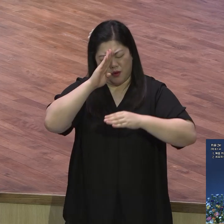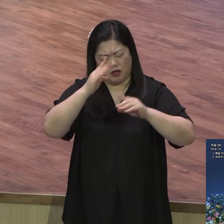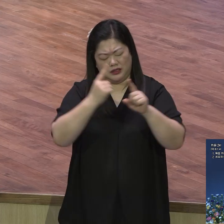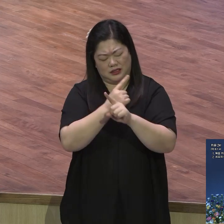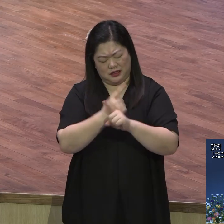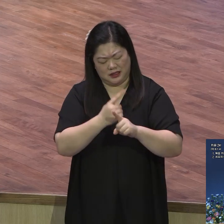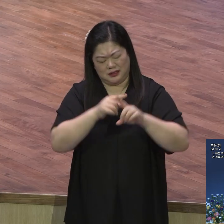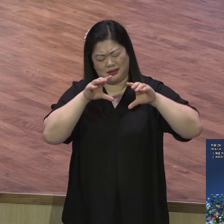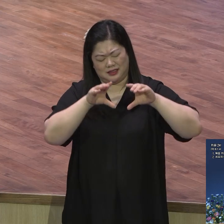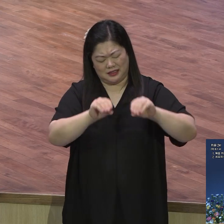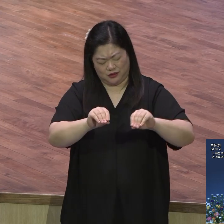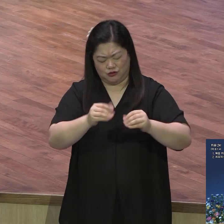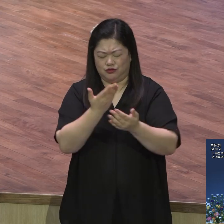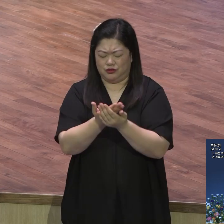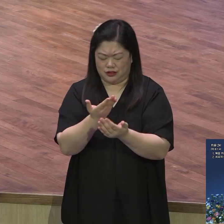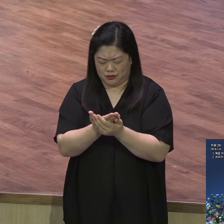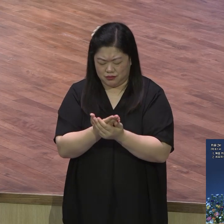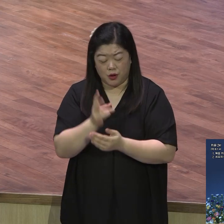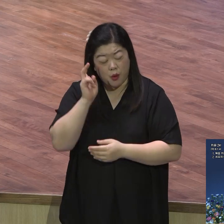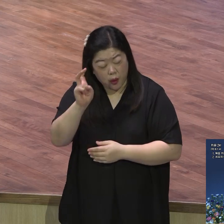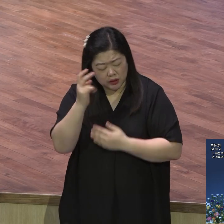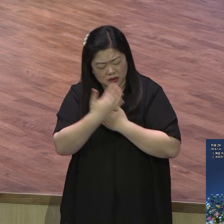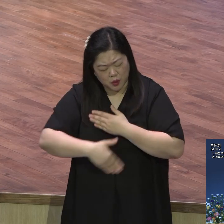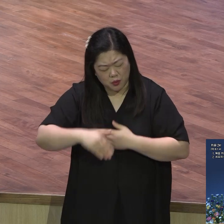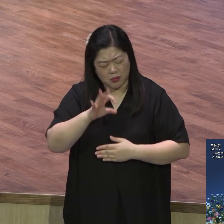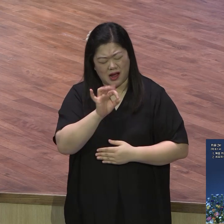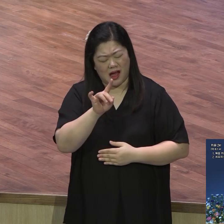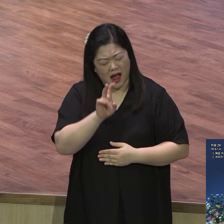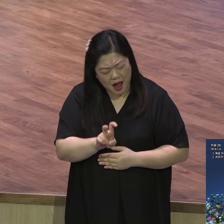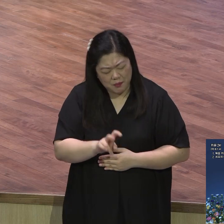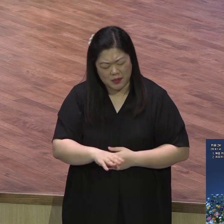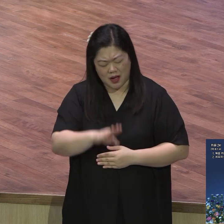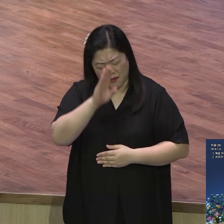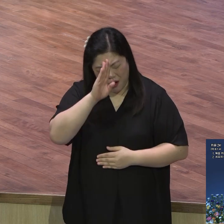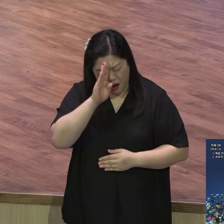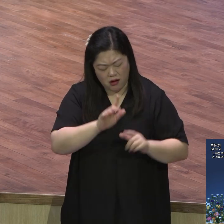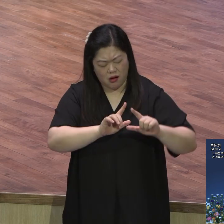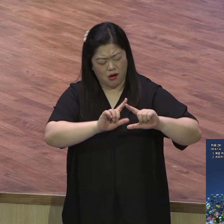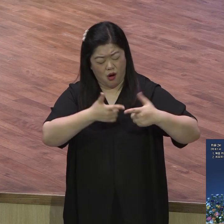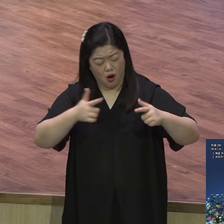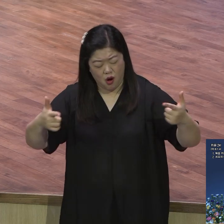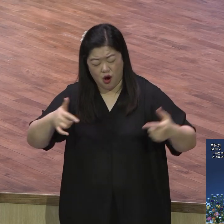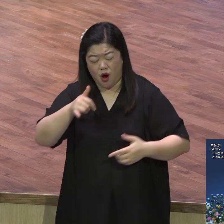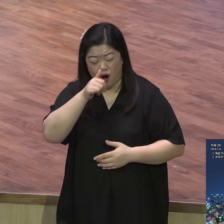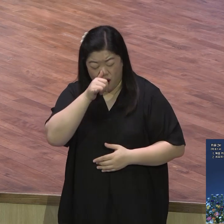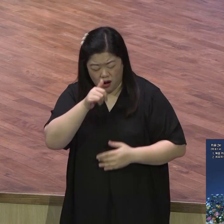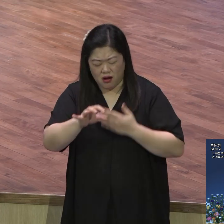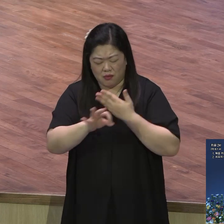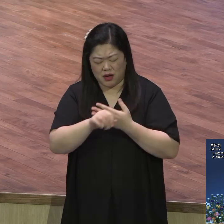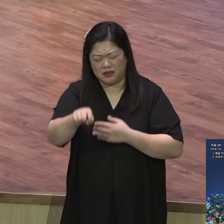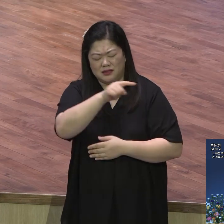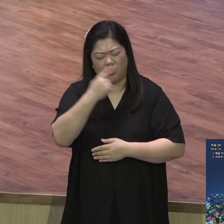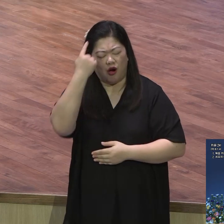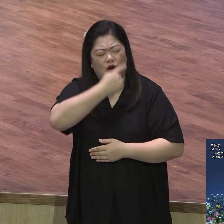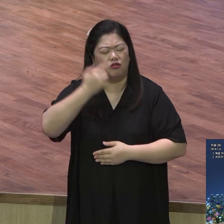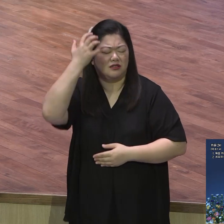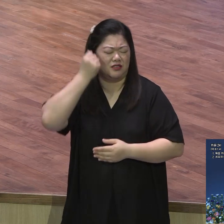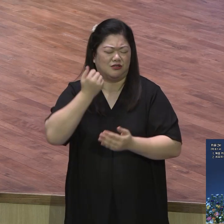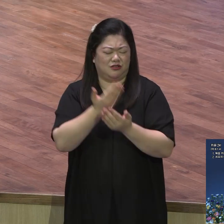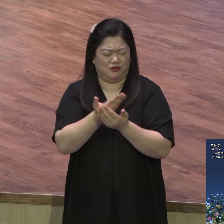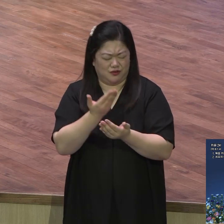치료하여 주옵사사 지금 암이 걸려서 치유받고 치료받고 있는 분들이 있습니다. 오늘 주께서 그 연약한 몸을 입고